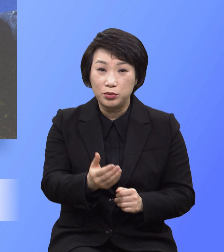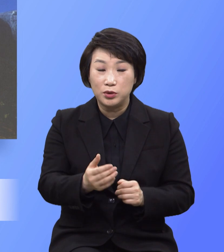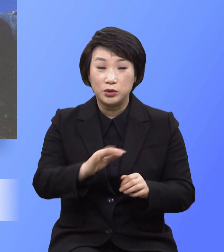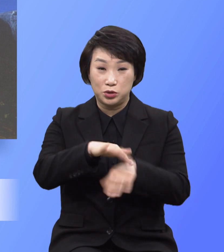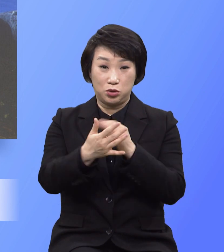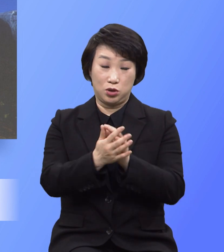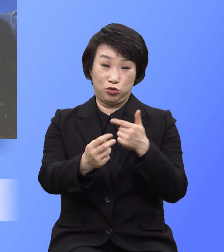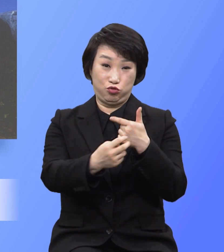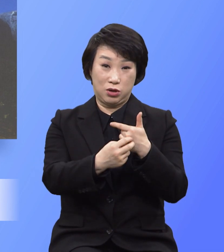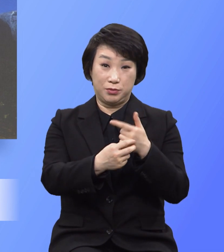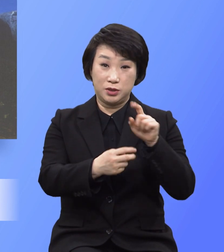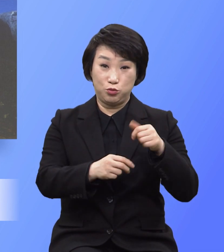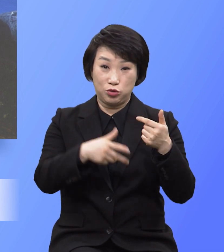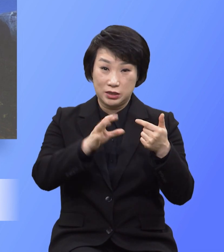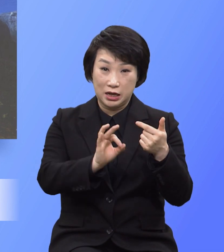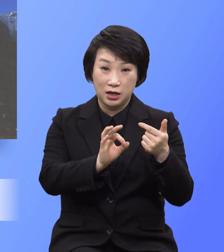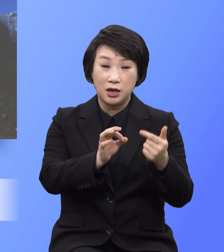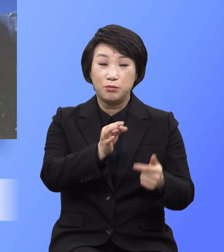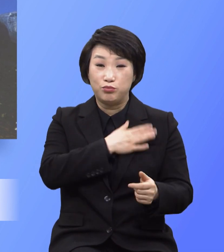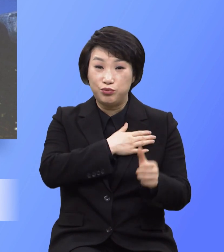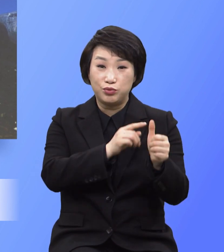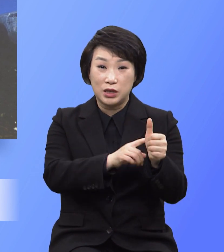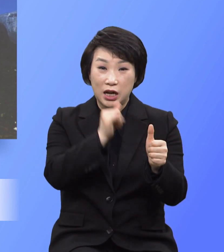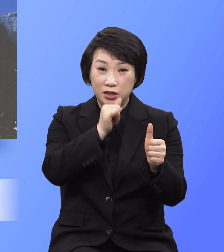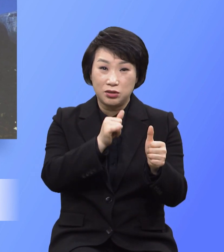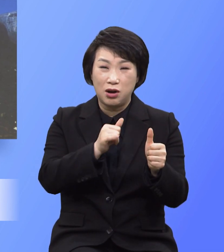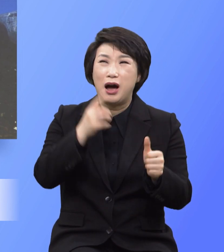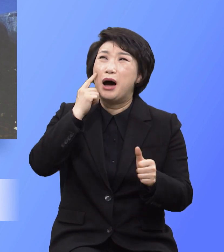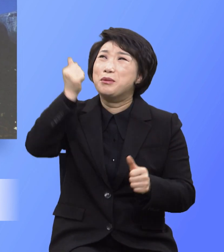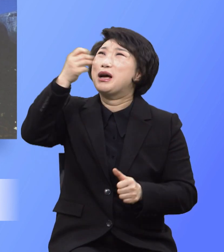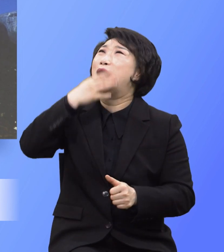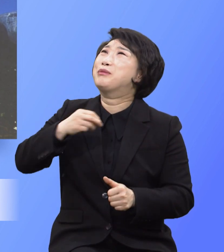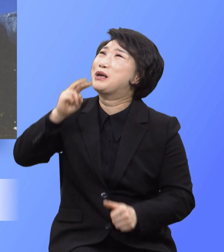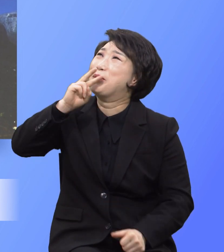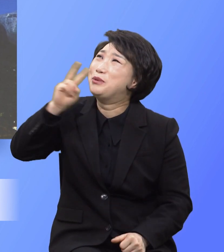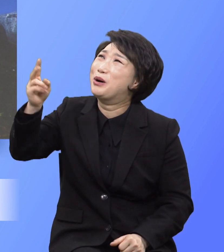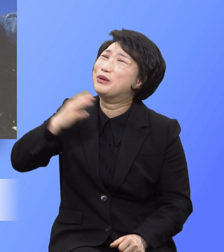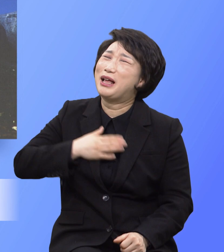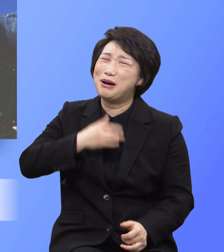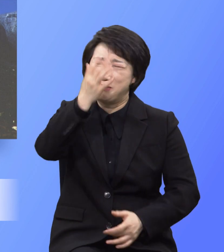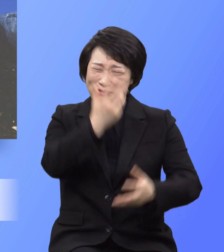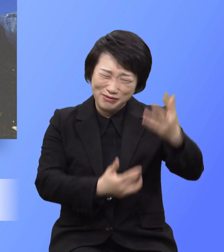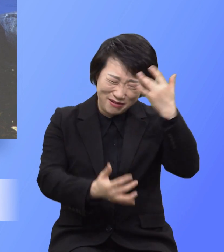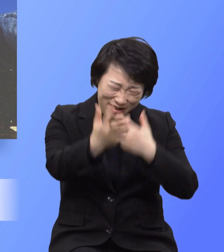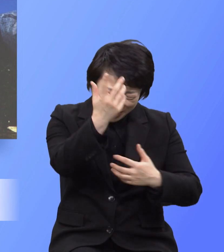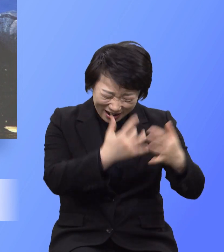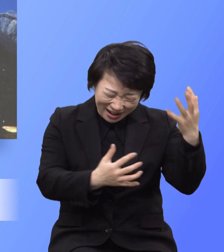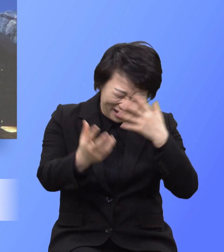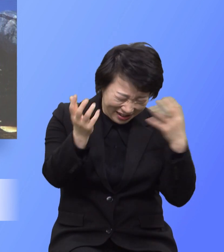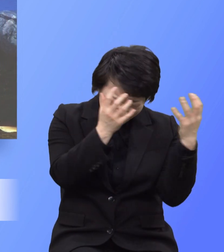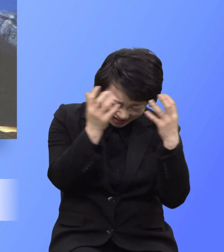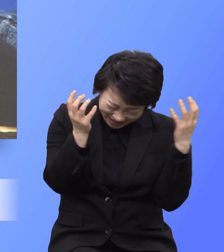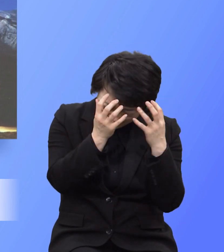부자가 음부에서 뭐라고 그랬어요? 아버지 아브라함이요, 내가 불꽃